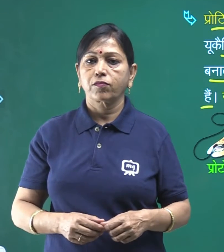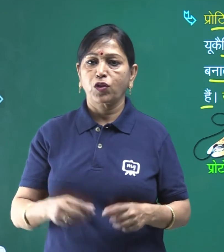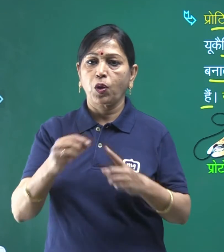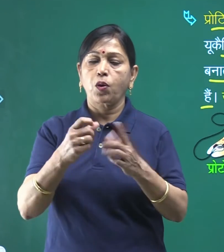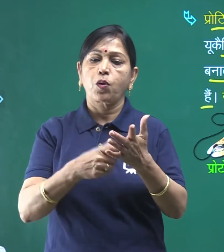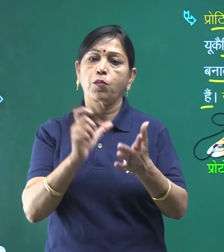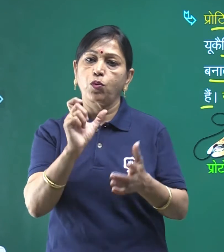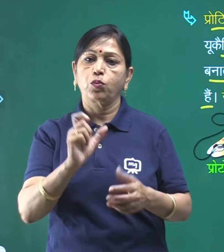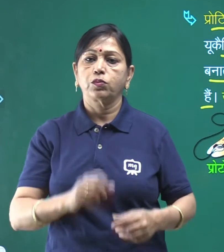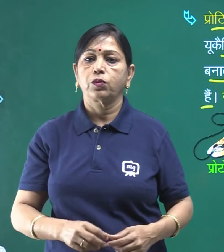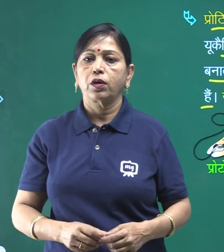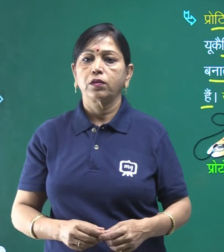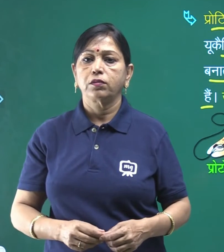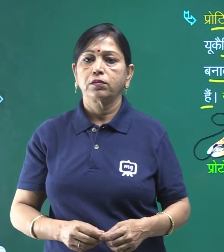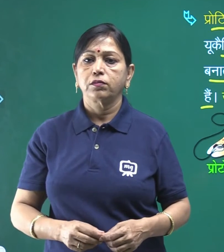प्रोटोजोआ,